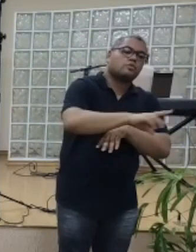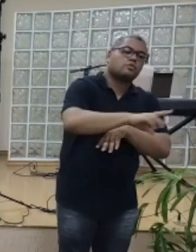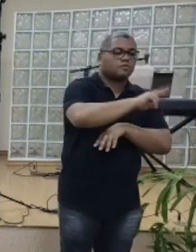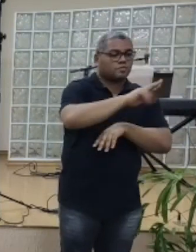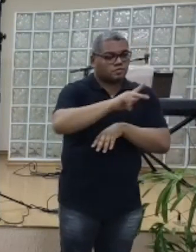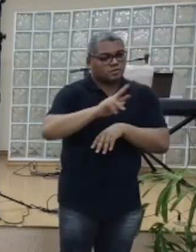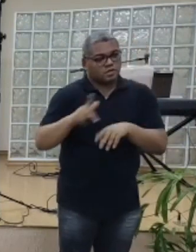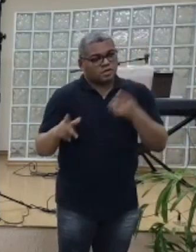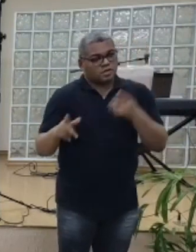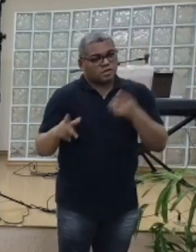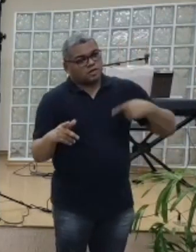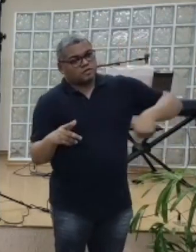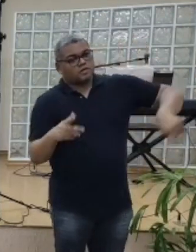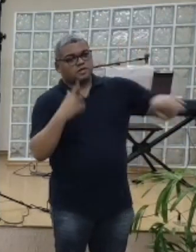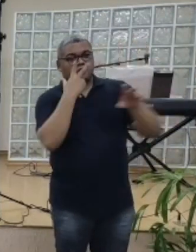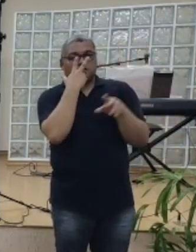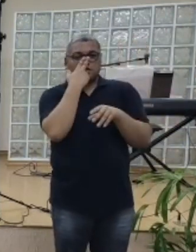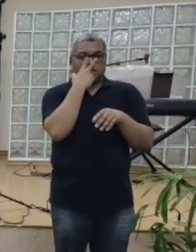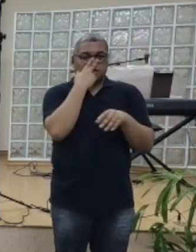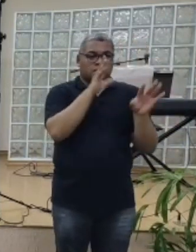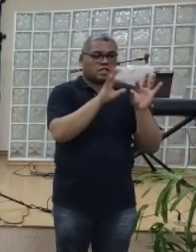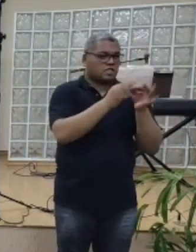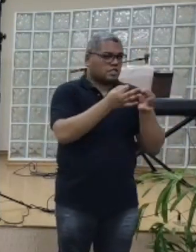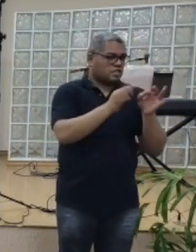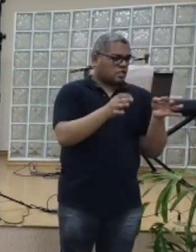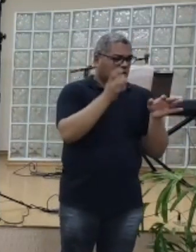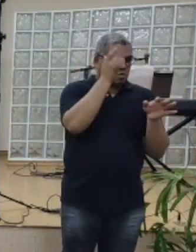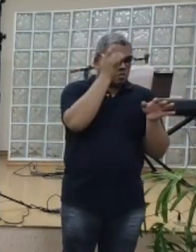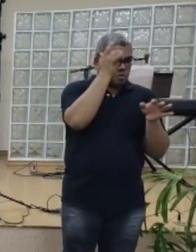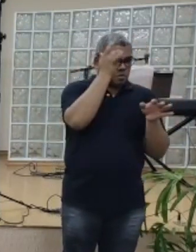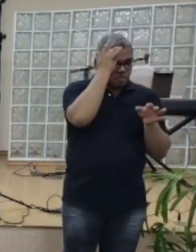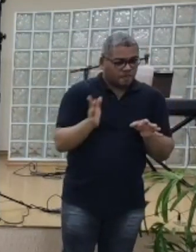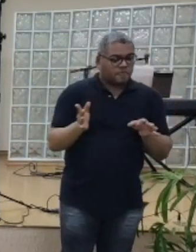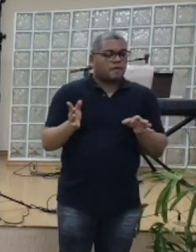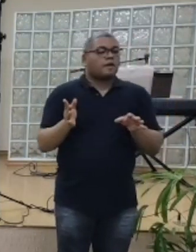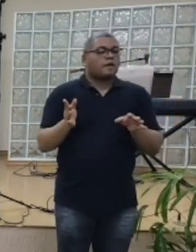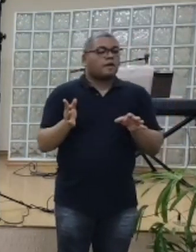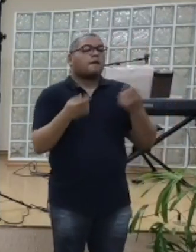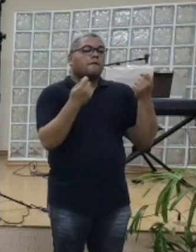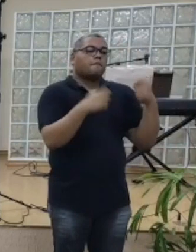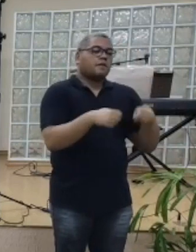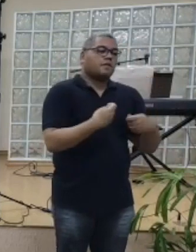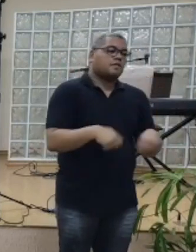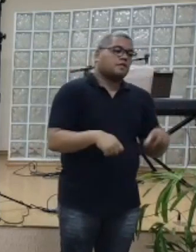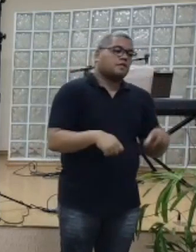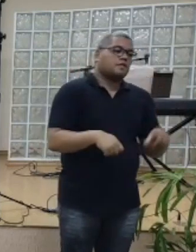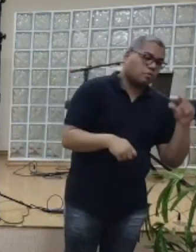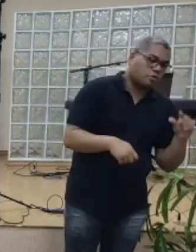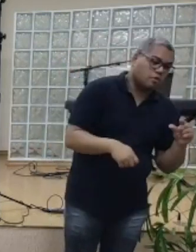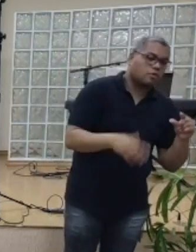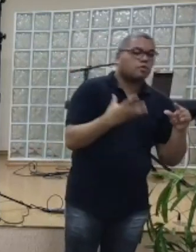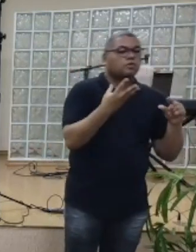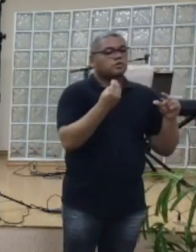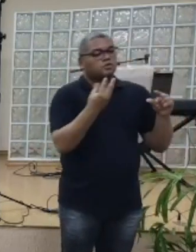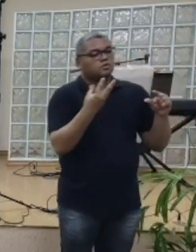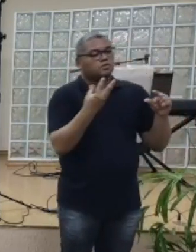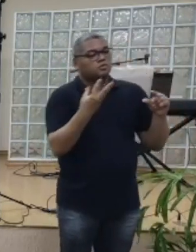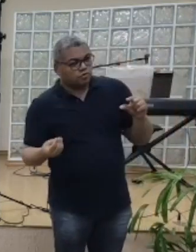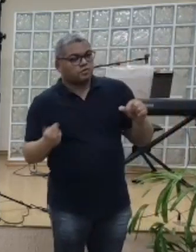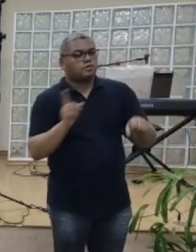que é simples e fácil? Vocês acham que isso demanda pouco ou muito tempo? Muito tempo.